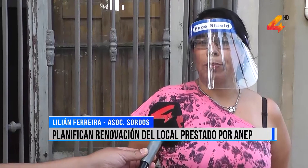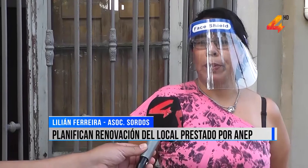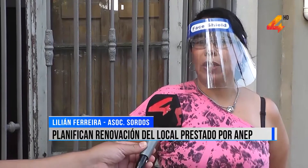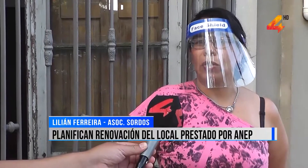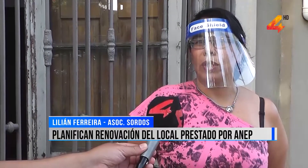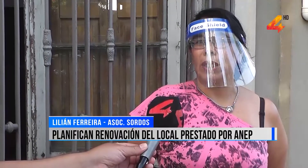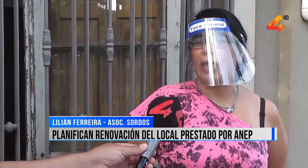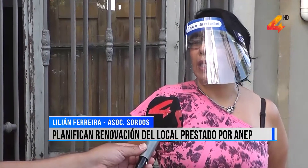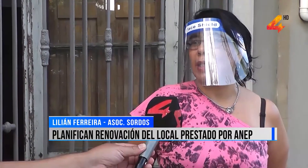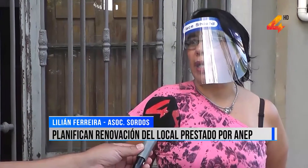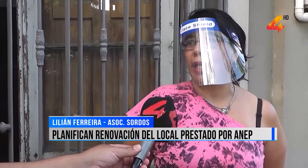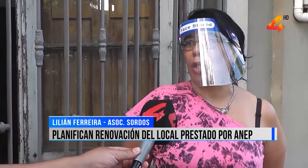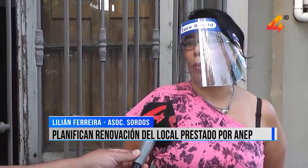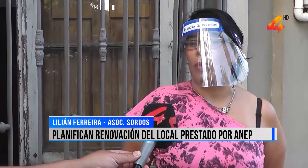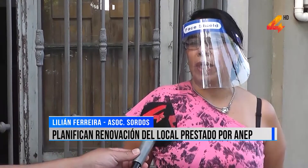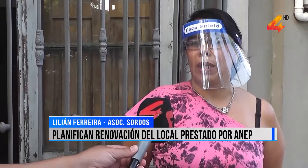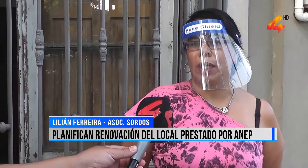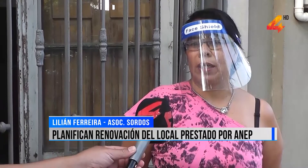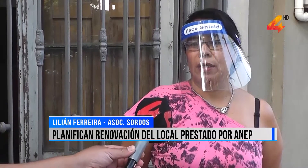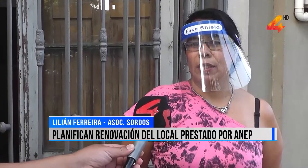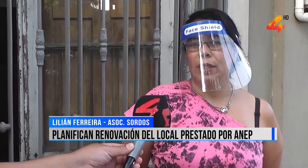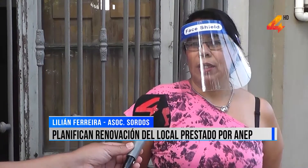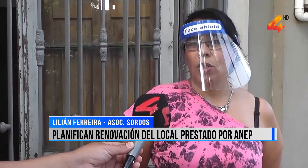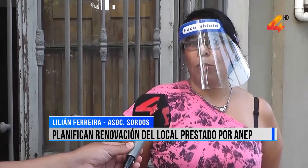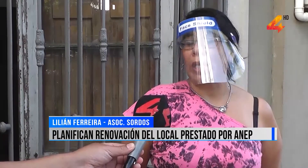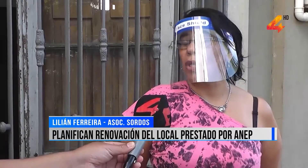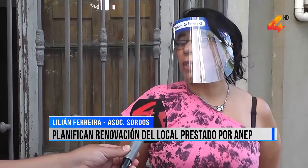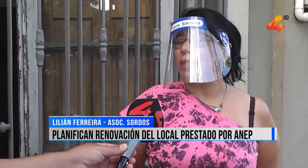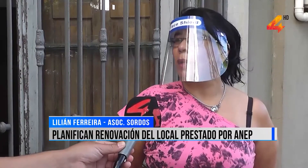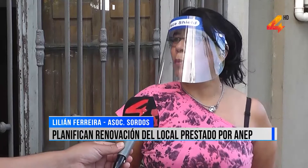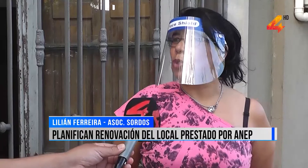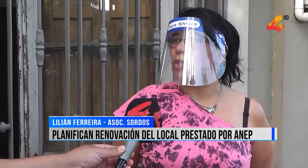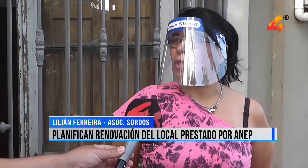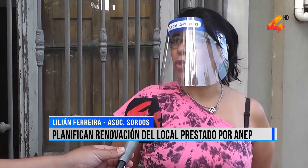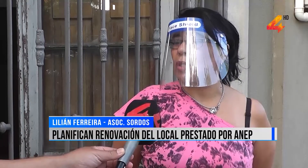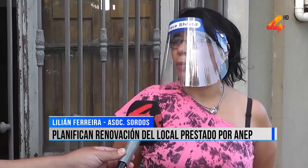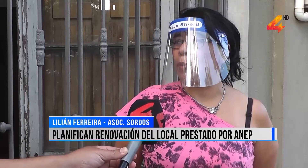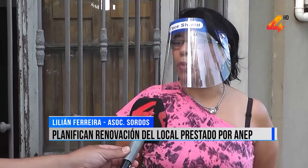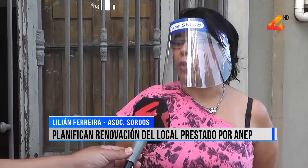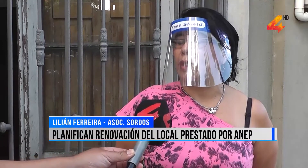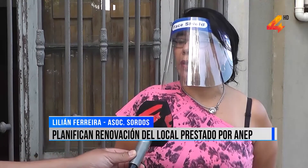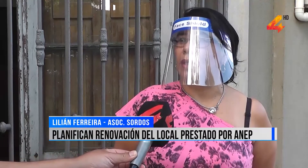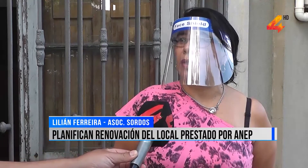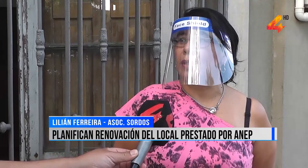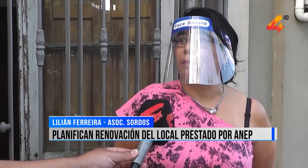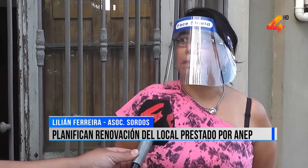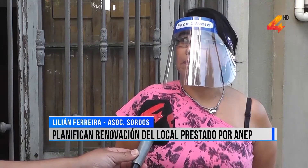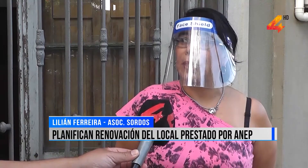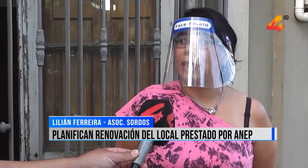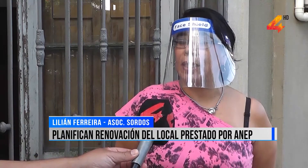pero hay que hacer arreglos, porque como que años atrás mucho de eso no se puso en querer